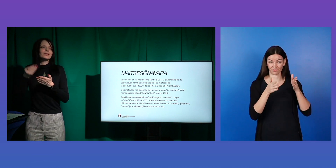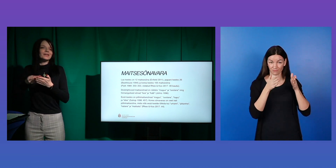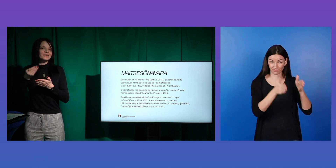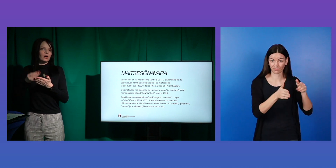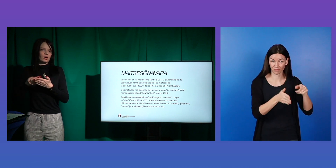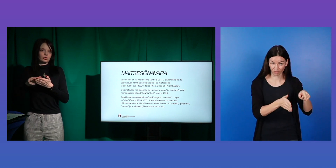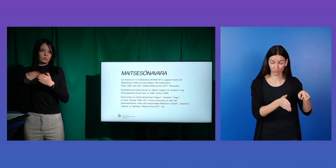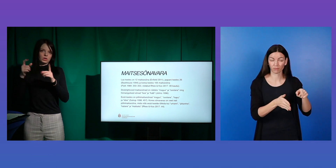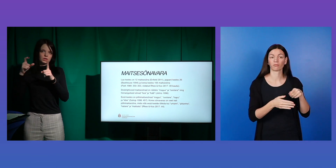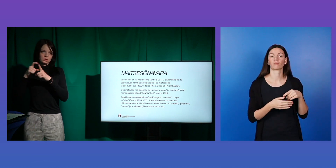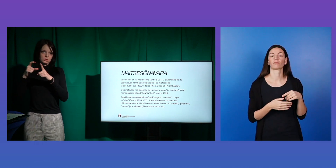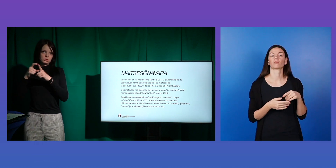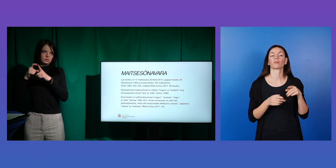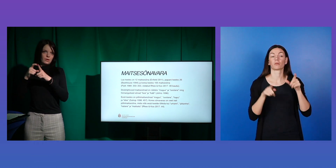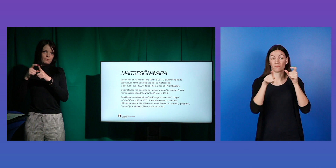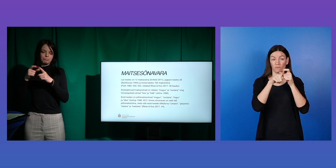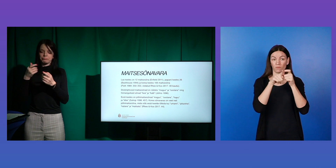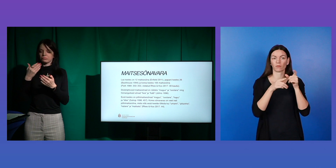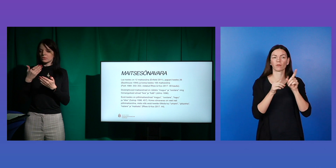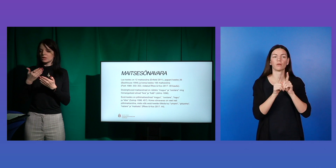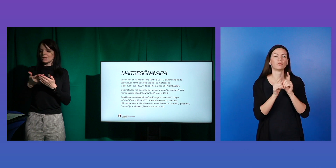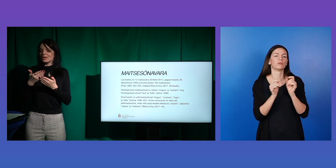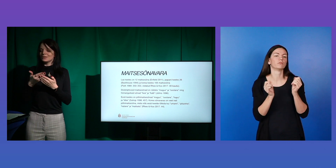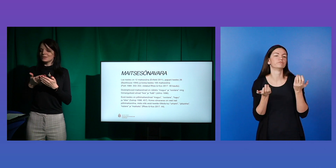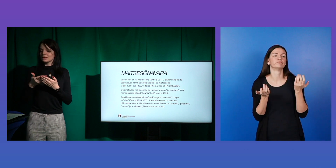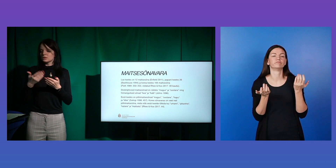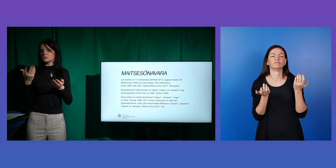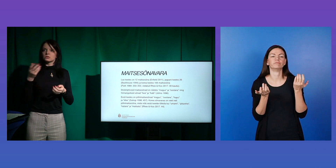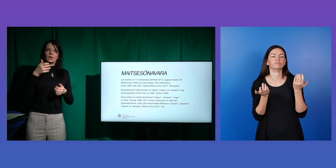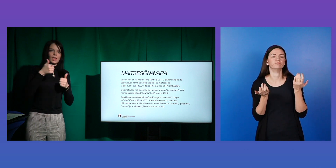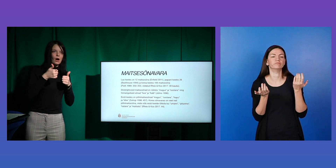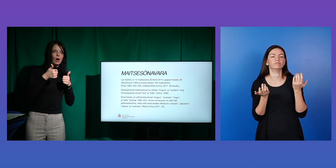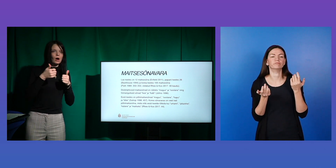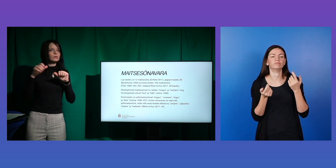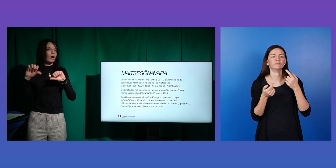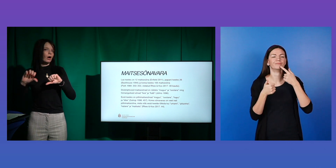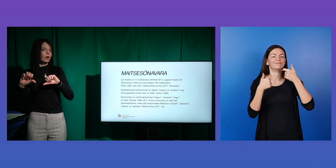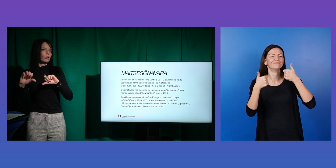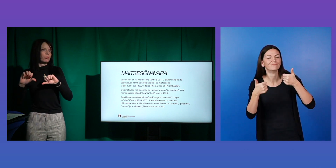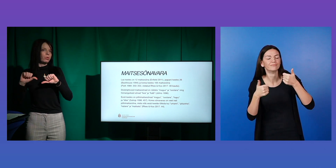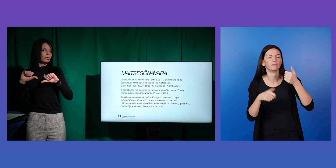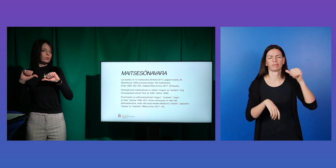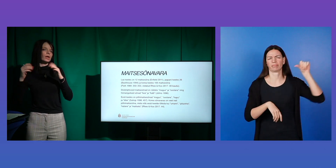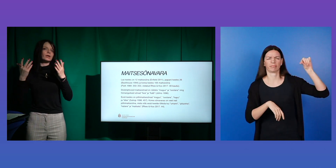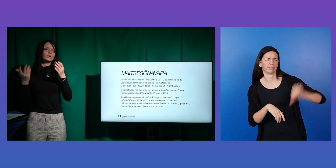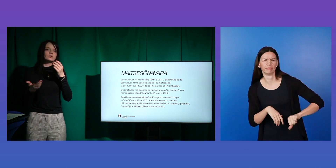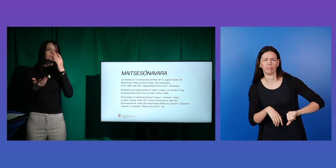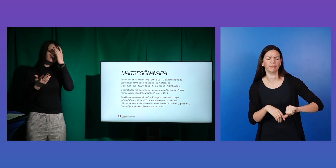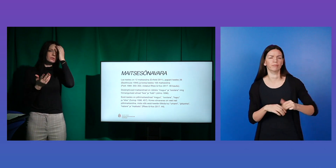see teine liik on siis sellised hinnangulised sõnad. Näiteks